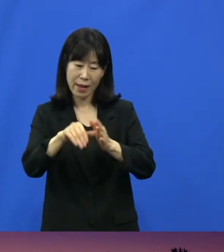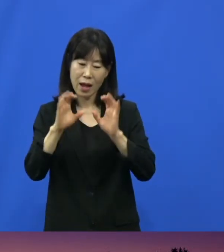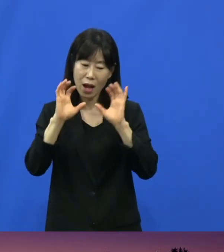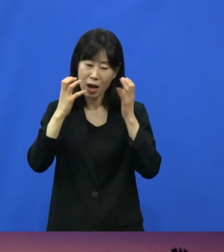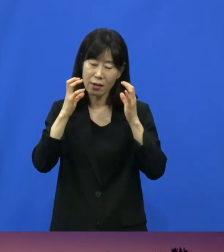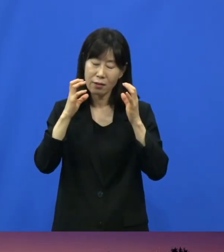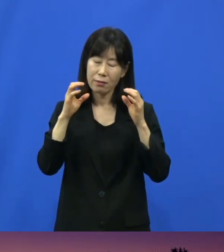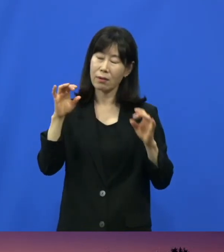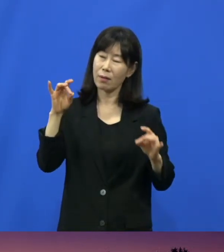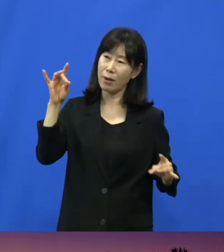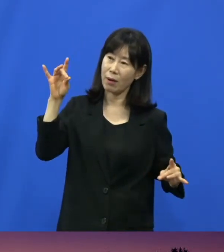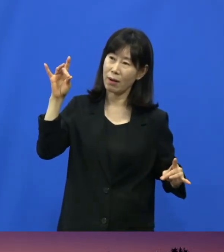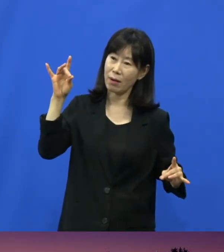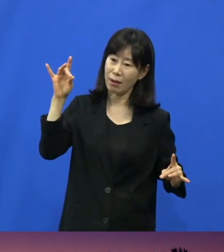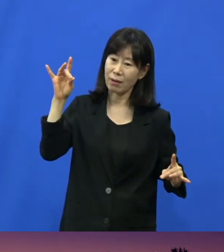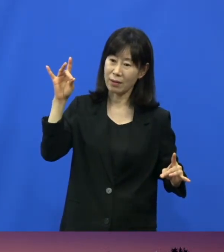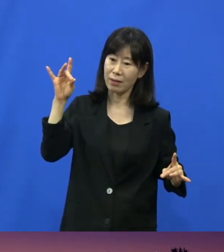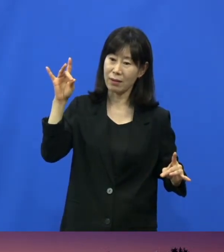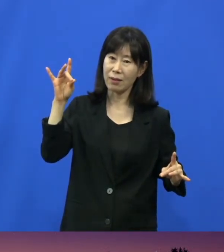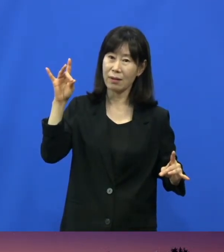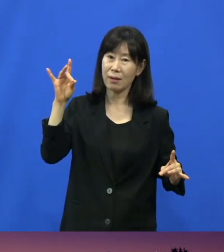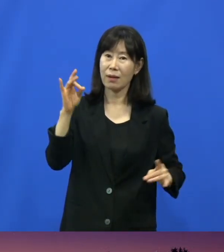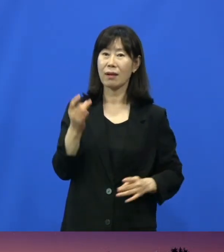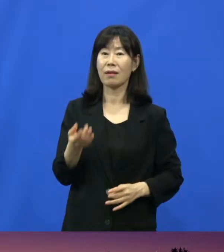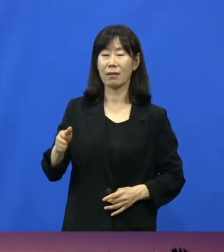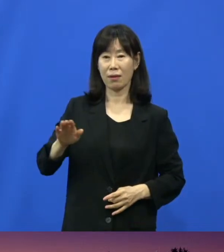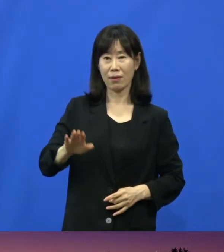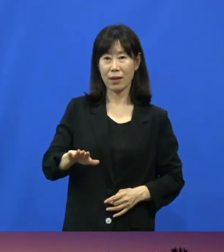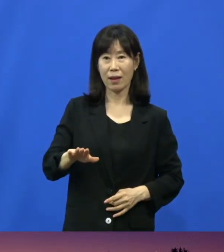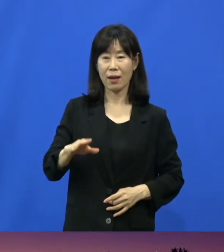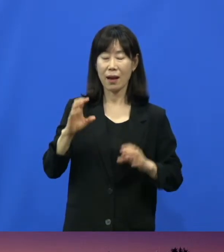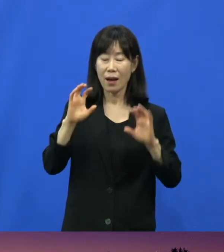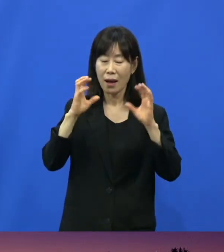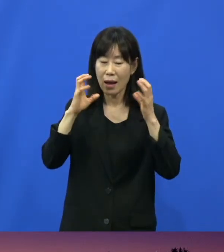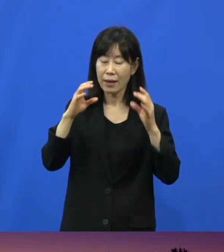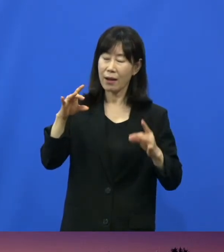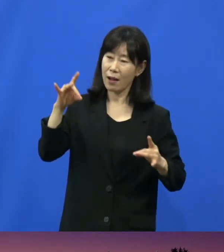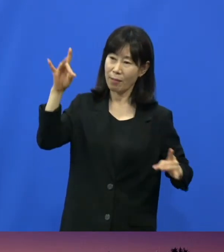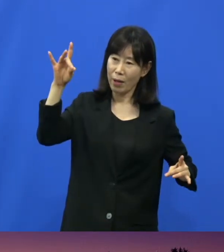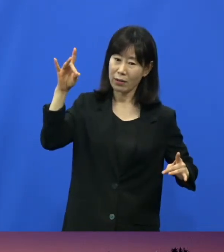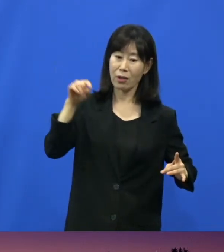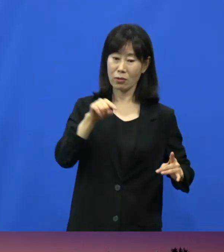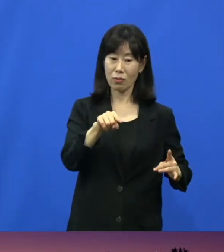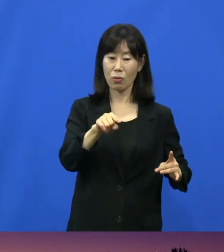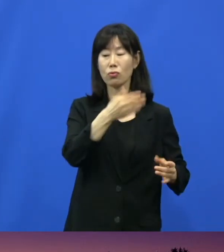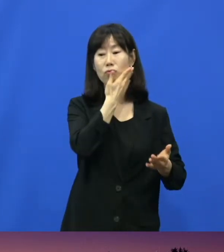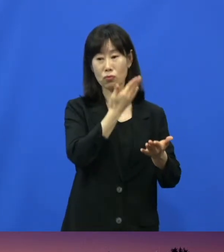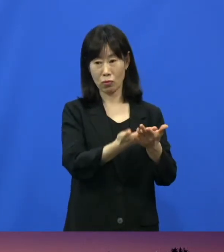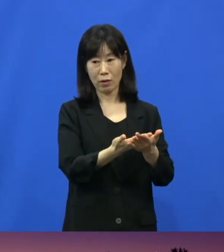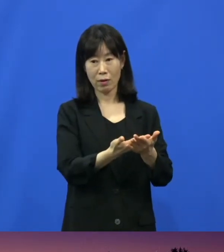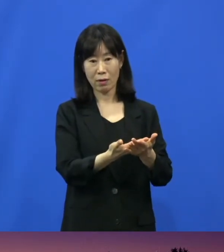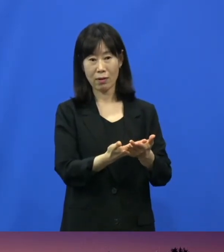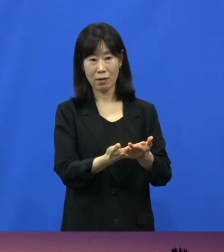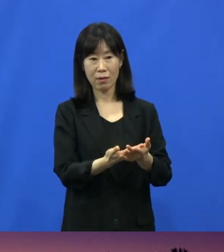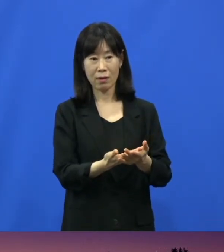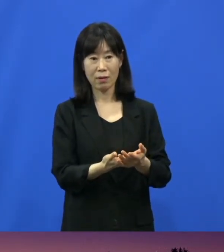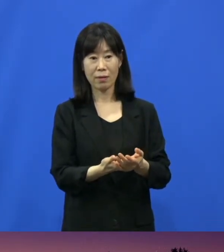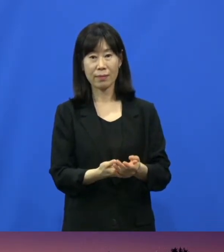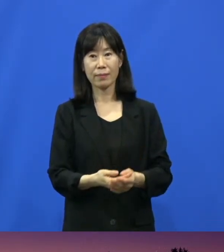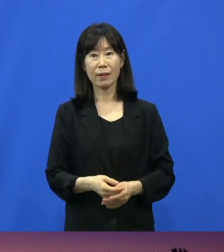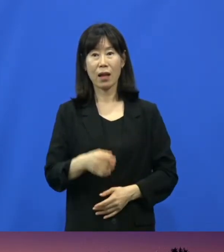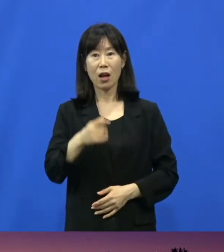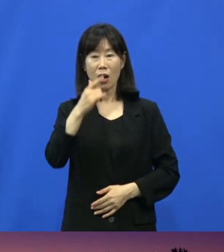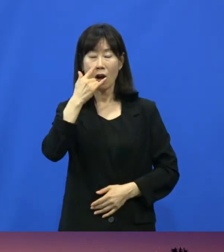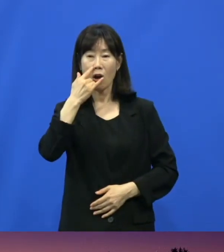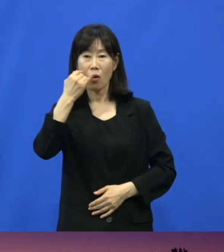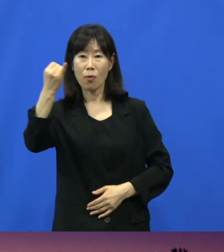모르죠. 그러나 이 순간보다 더 중요한 순간은 없습니다. 여러분, 어머니의 품 안에서